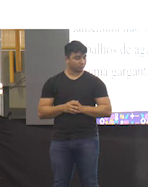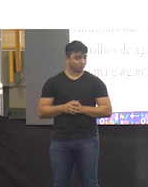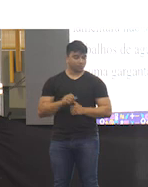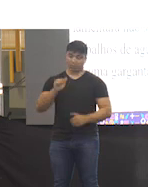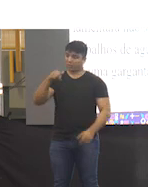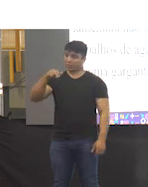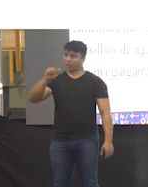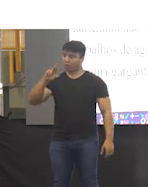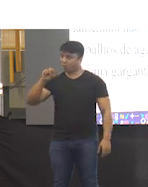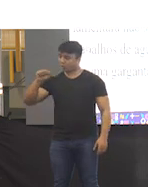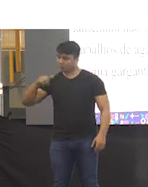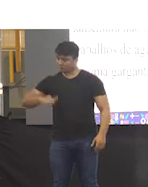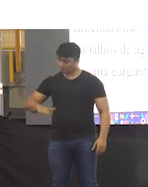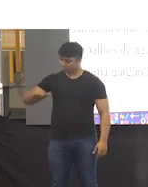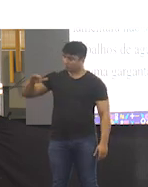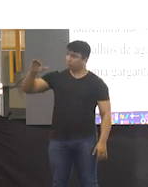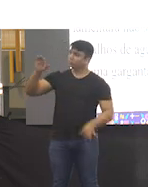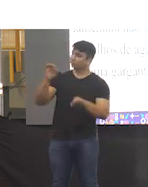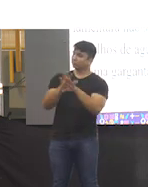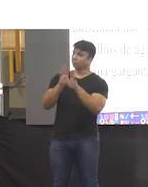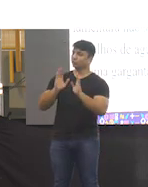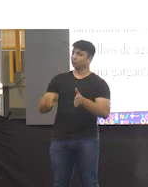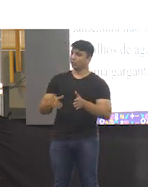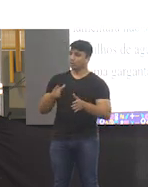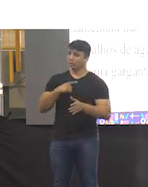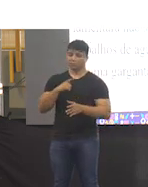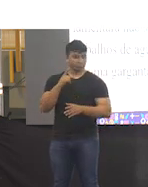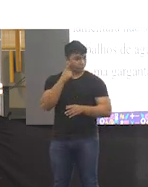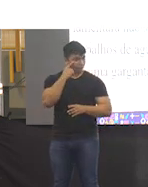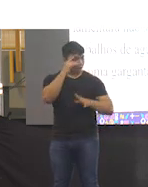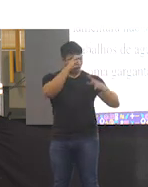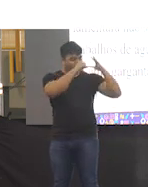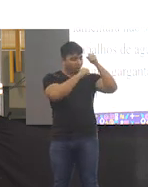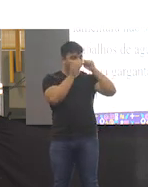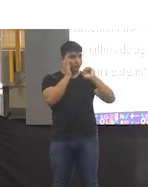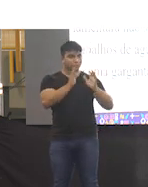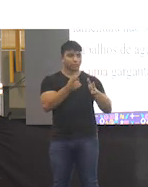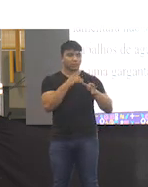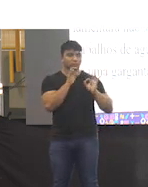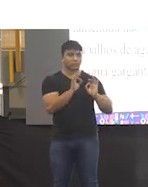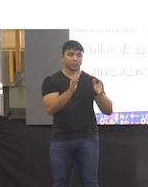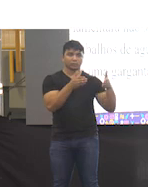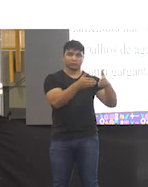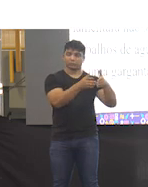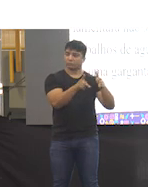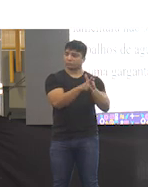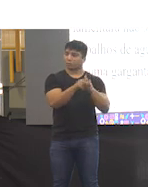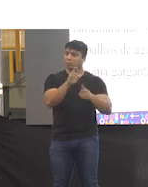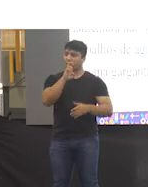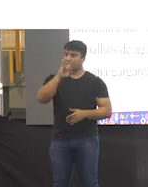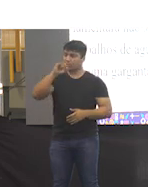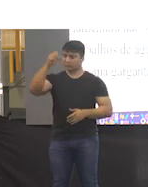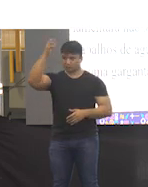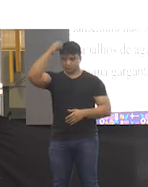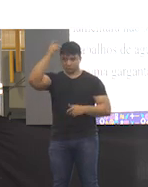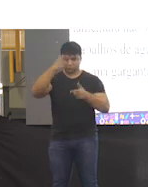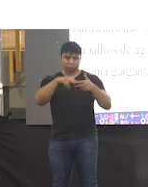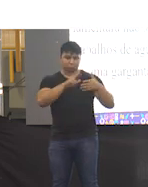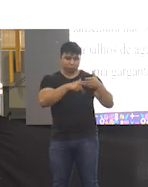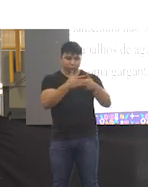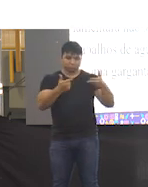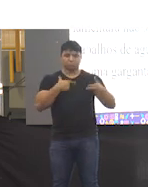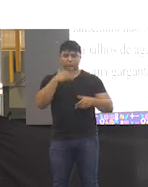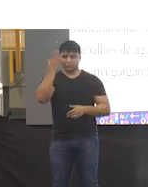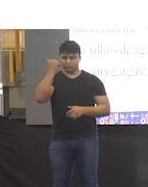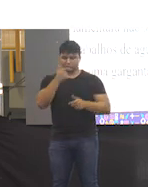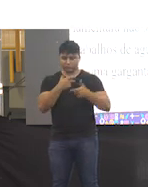Ana Rosa cresceu. Aprendera de cor a gramática do Sotero dos Reis. Ler alguma coisa,